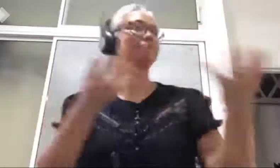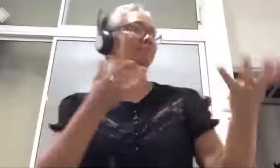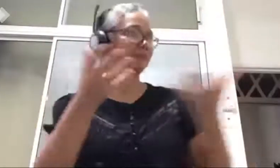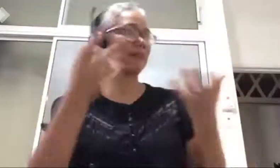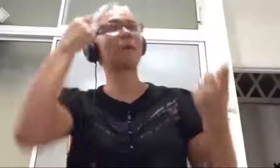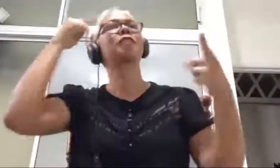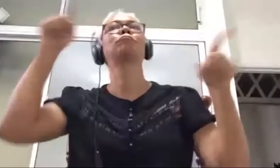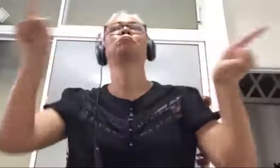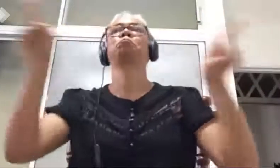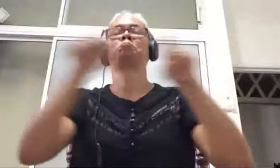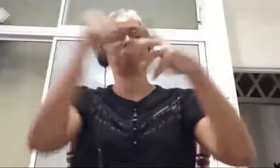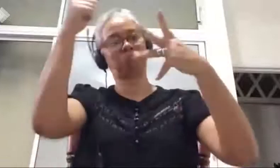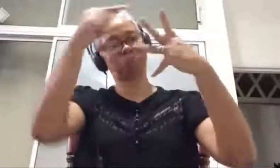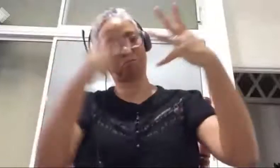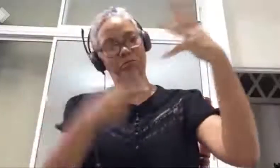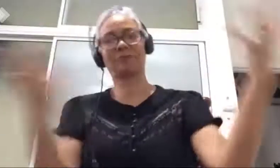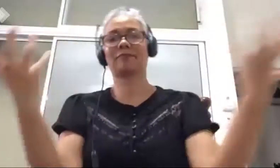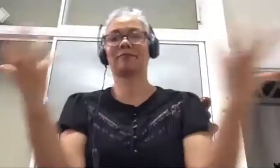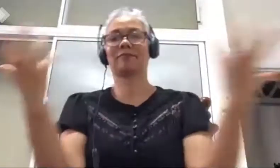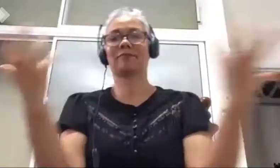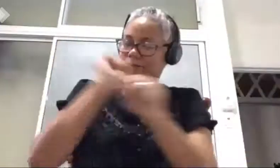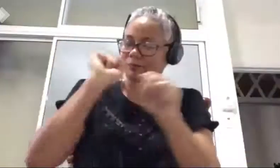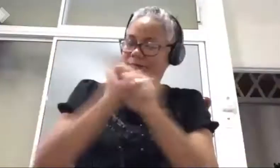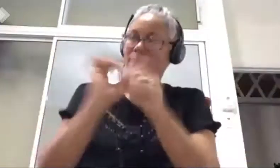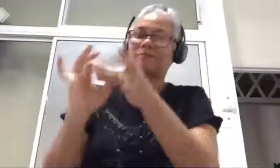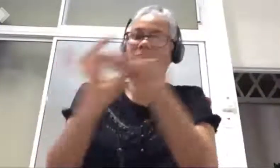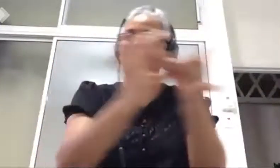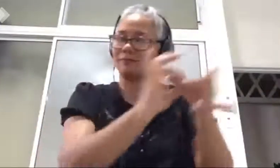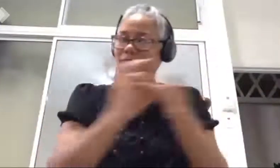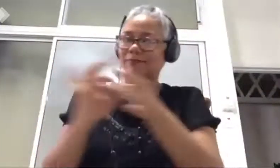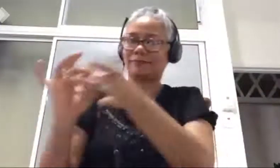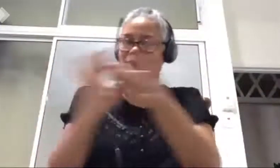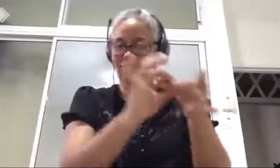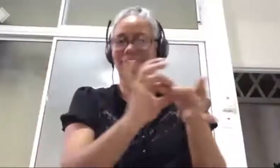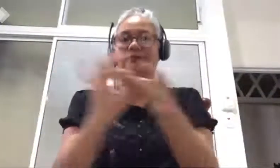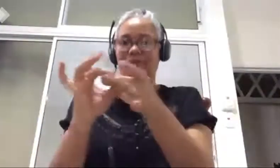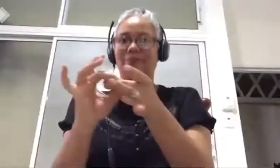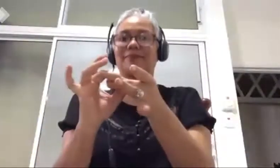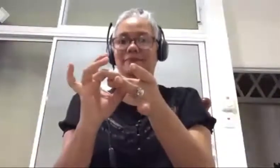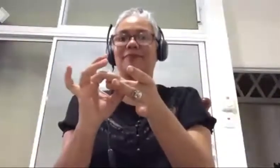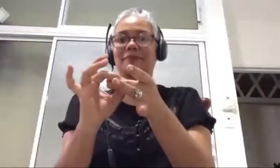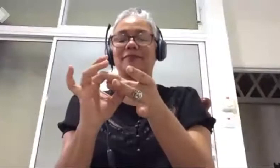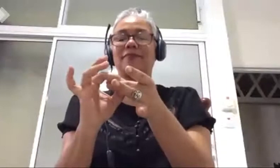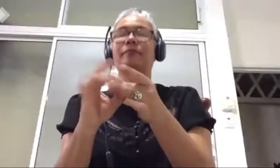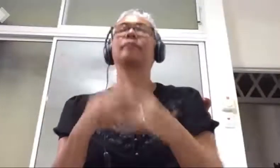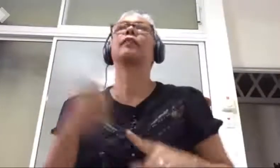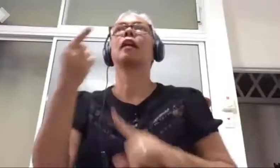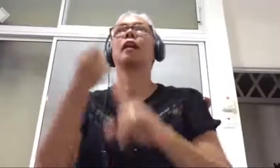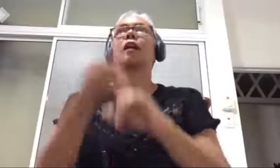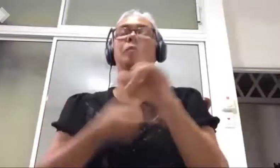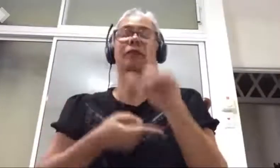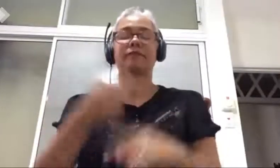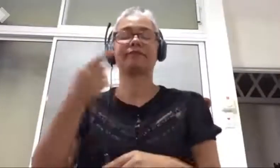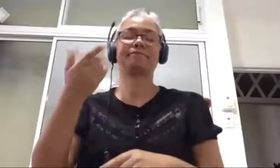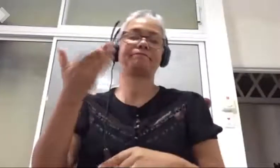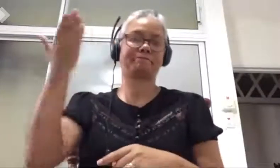coordinar y qué podíamos hacer conjuntamente con el Infoiles. En el mes de agosto del año